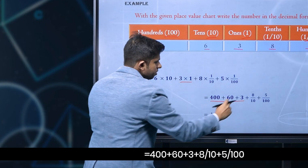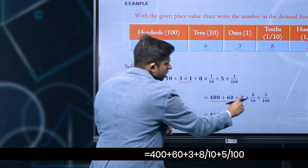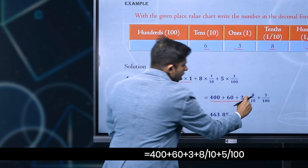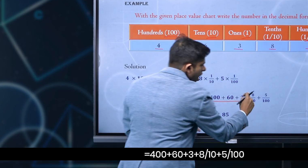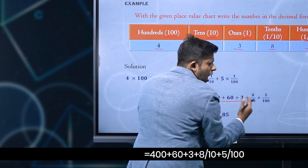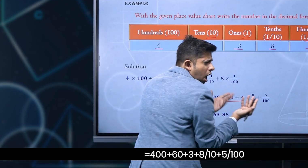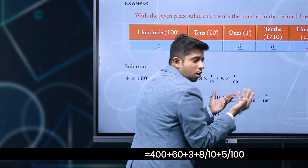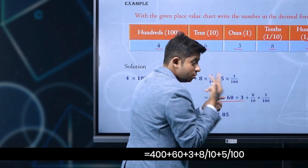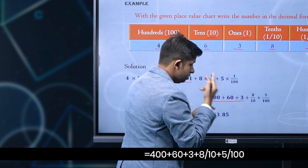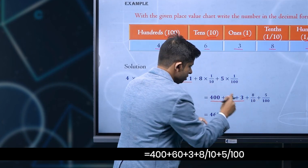100.